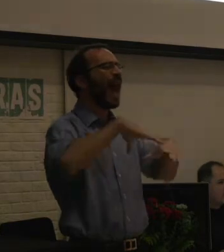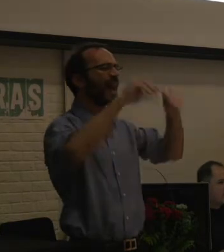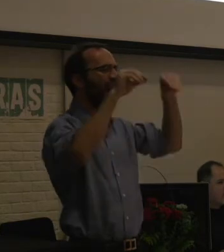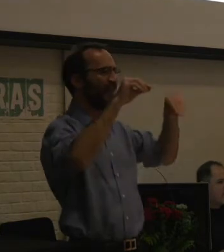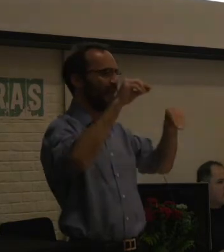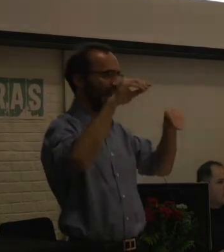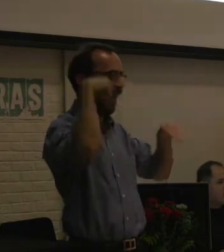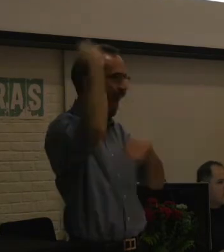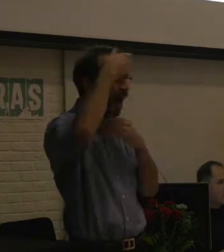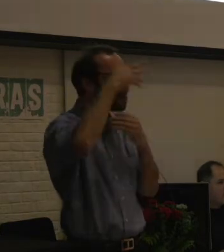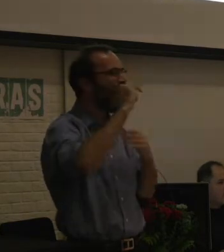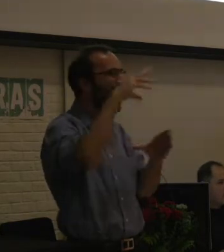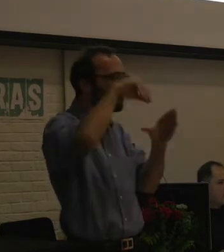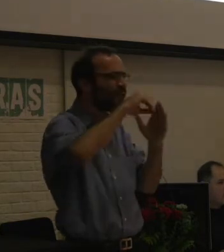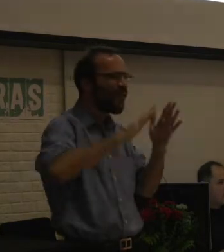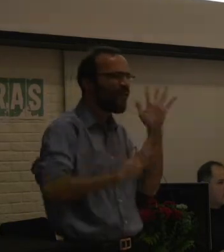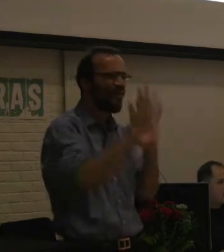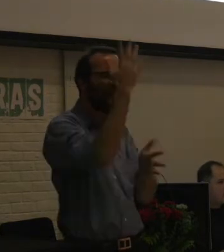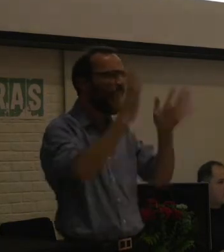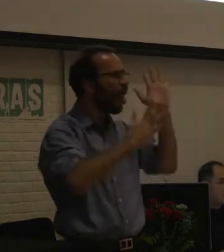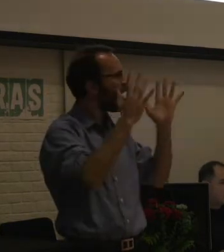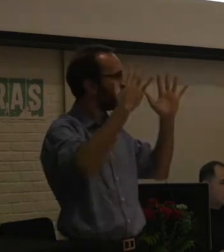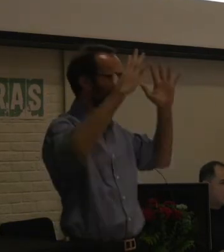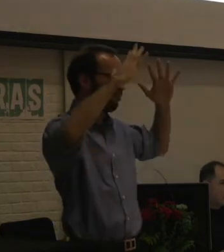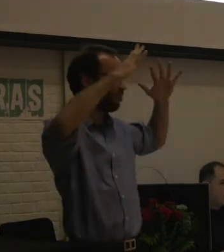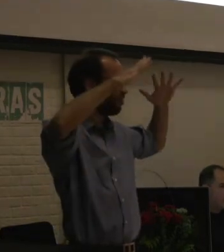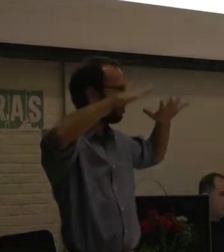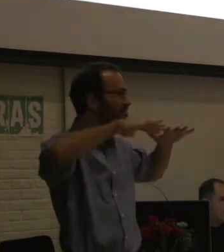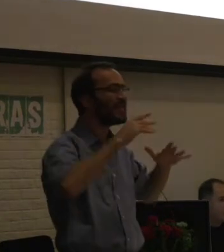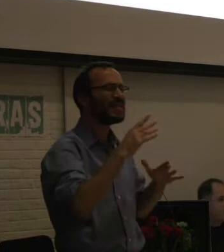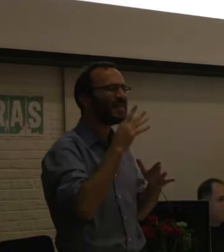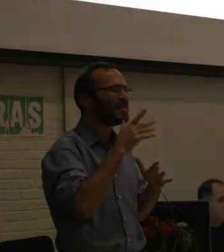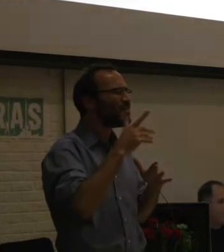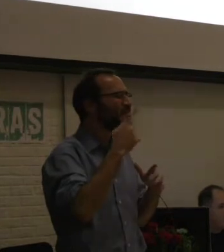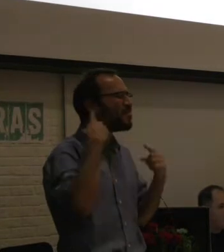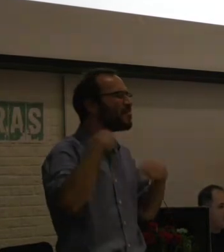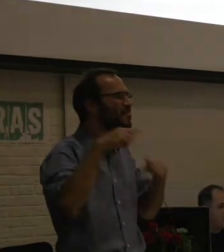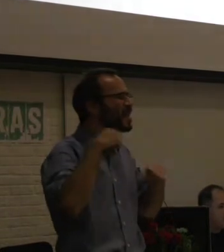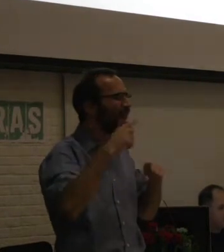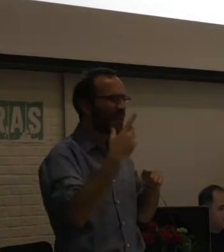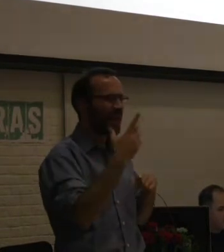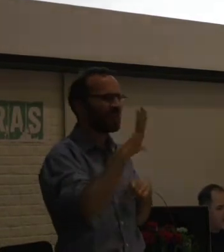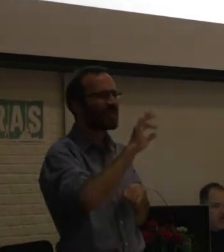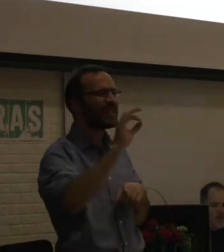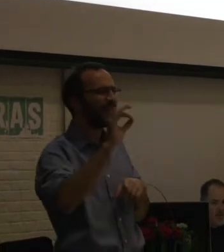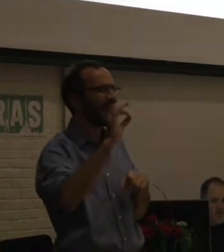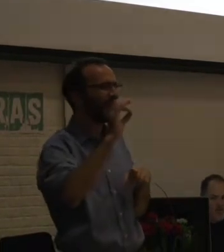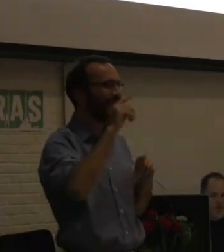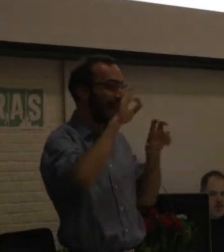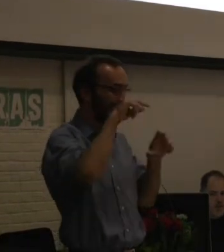maestras. Hubo un terrible incendio y, salvaron la mayoría, pero se perdieron como unas 500. Entonces, esa historia también la